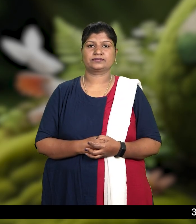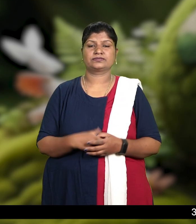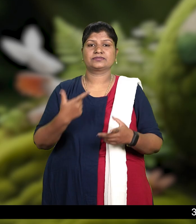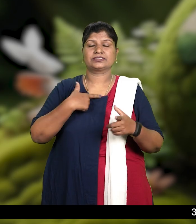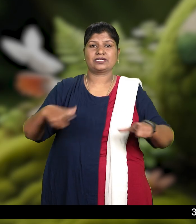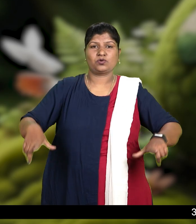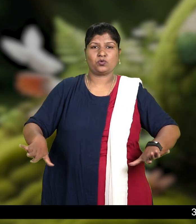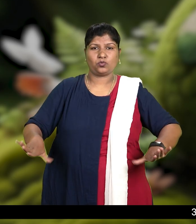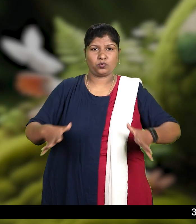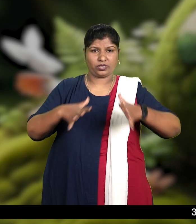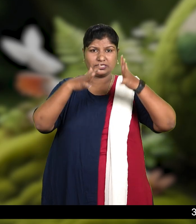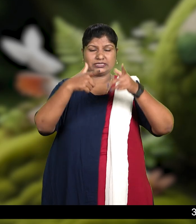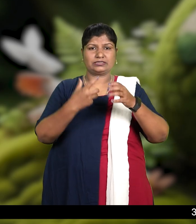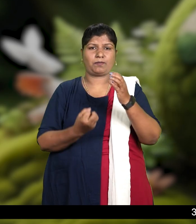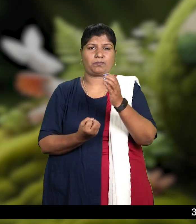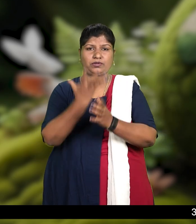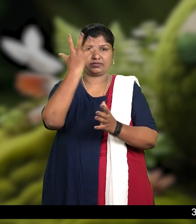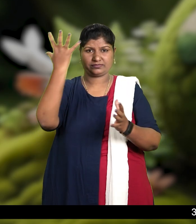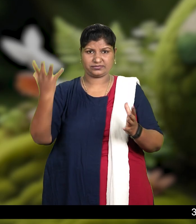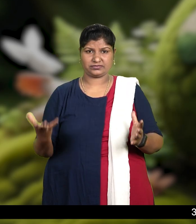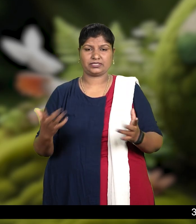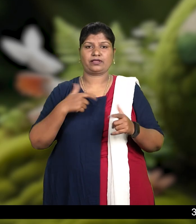आपत्तीमुळे पर्यावरणातील बदल, नाश होतो.